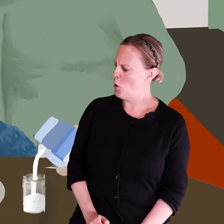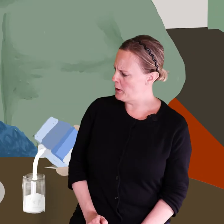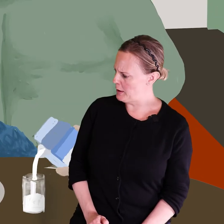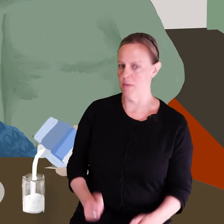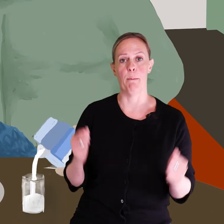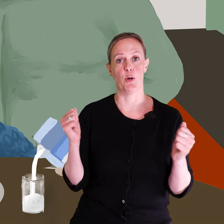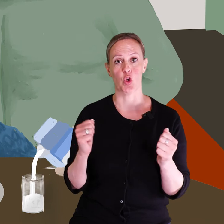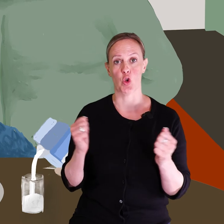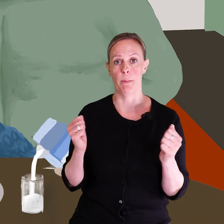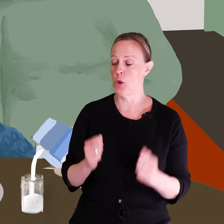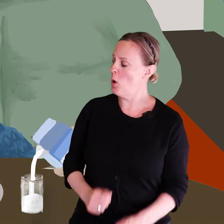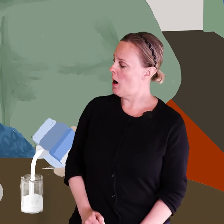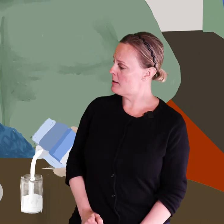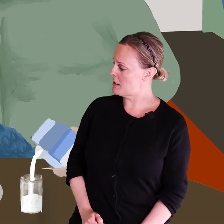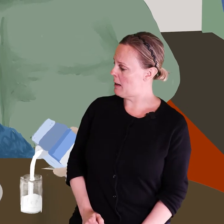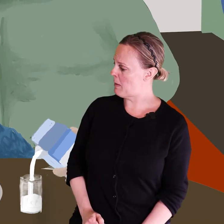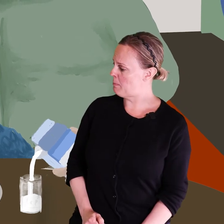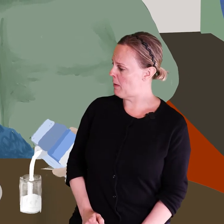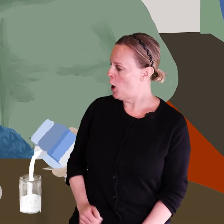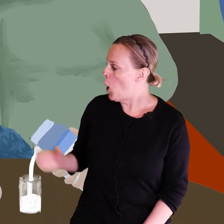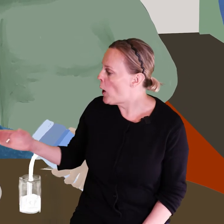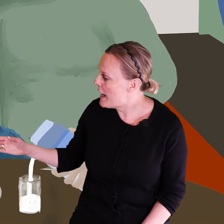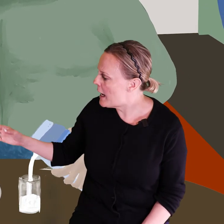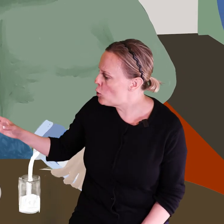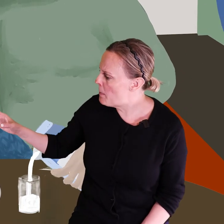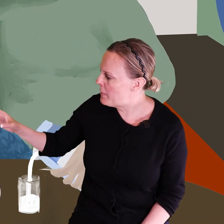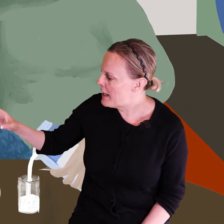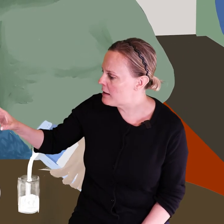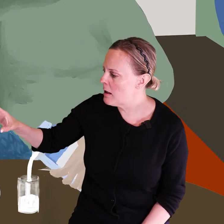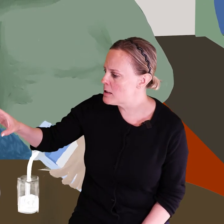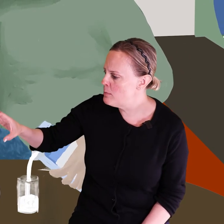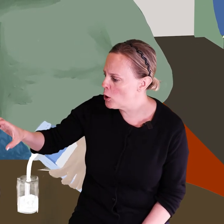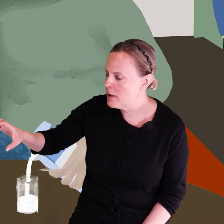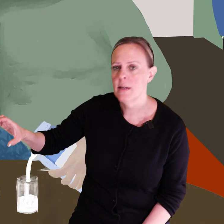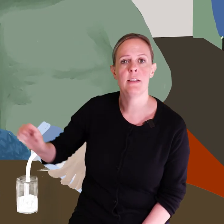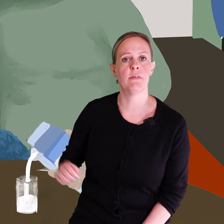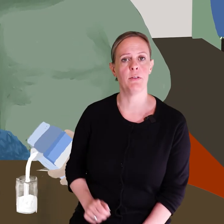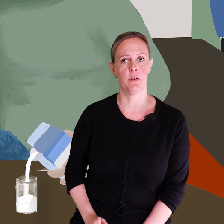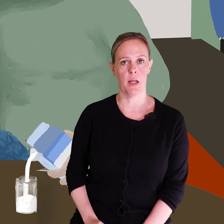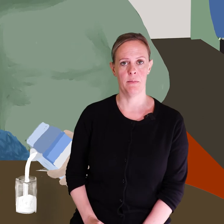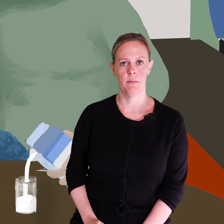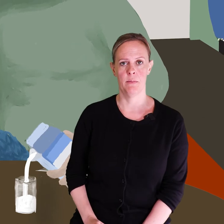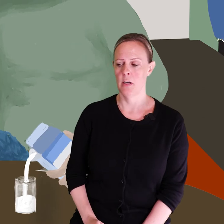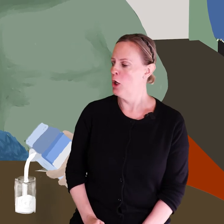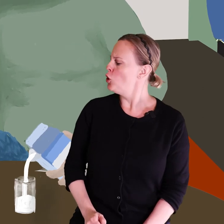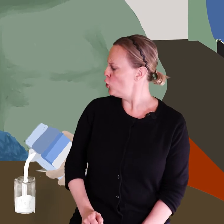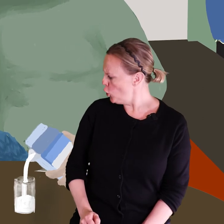Oj, vad bråttom du har, säger pappa och häller upp ett glas mjölk till Svante.